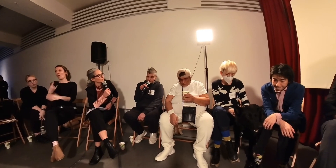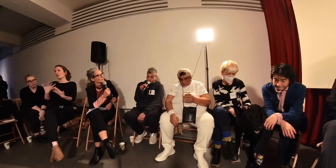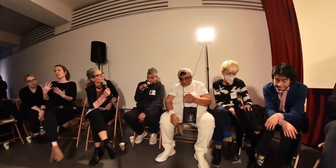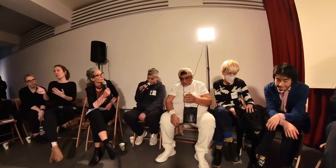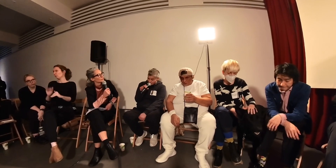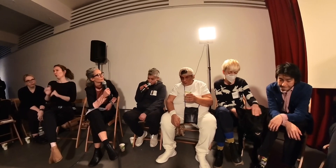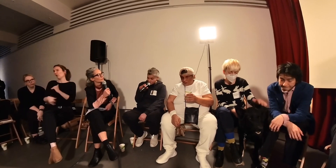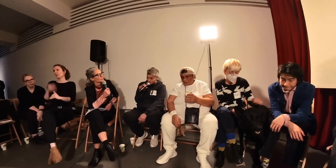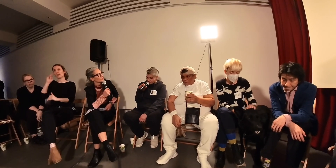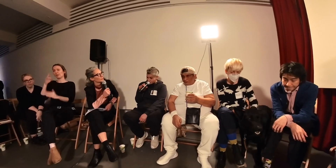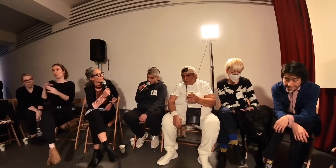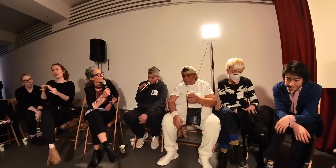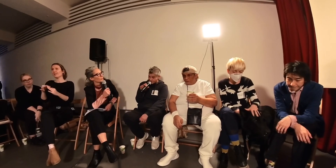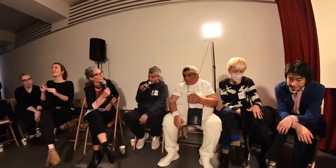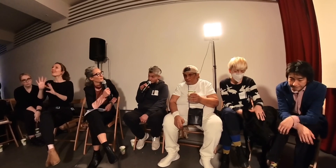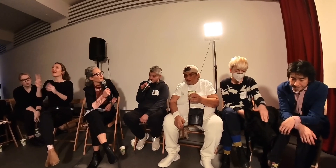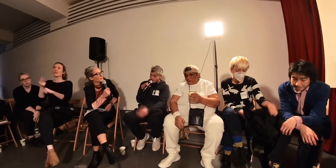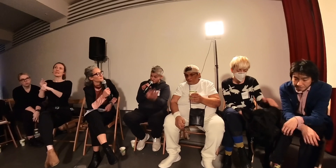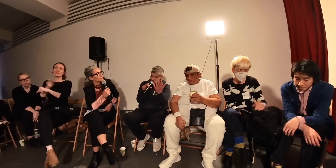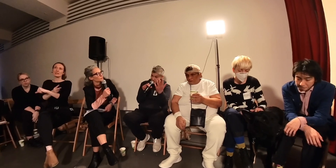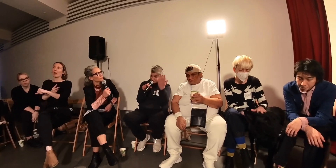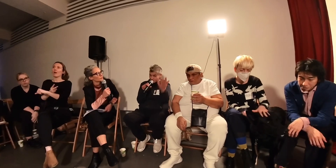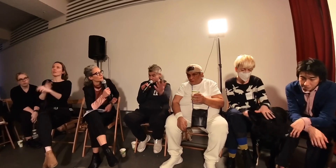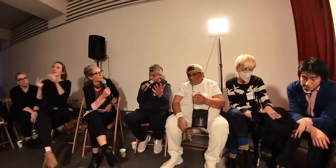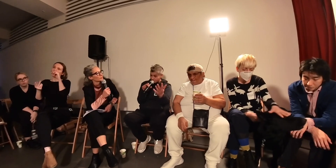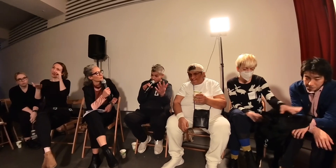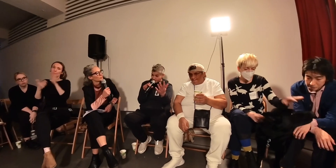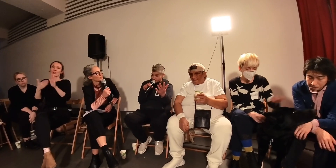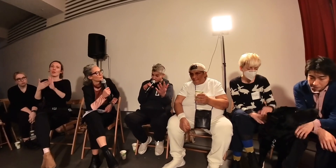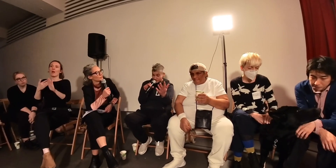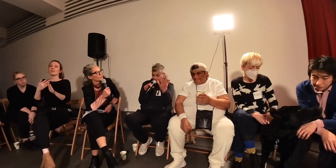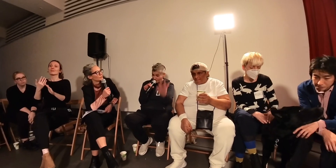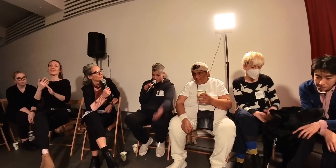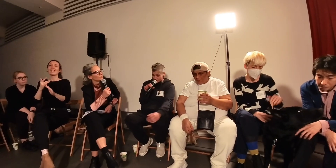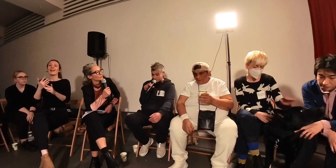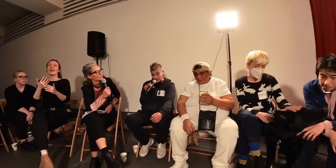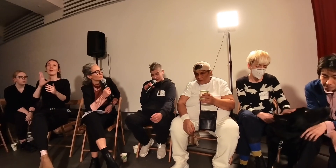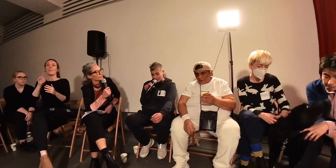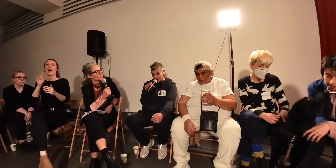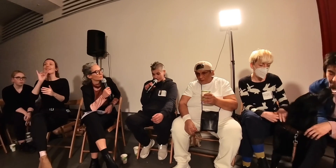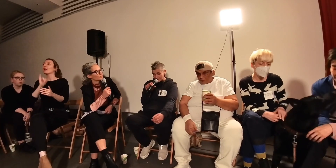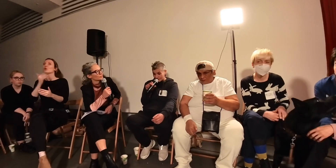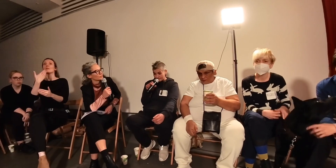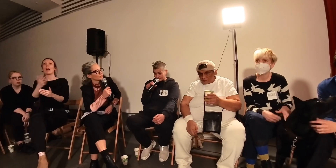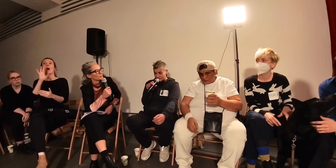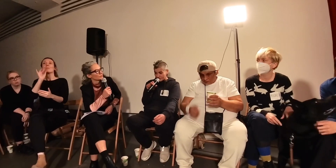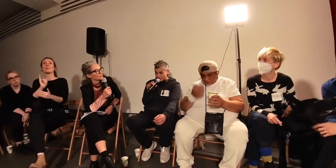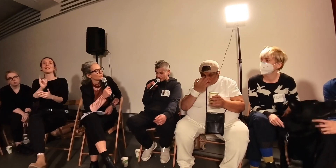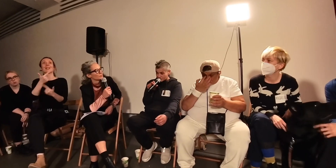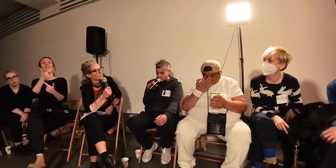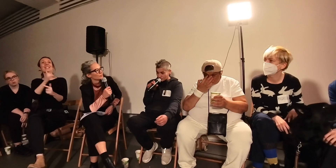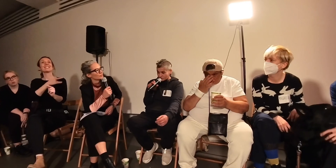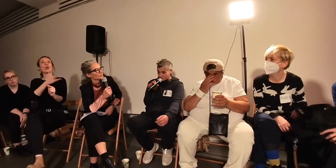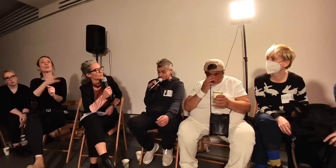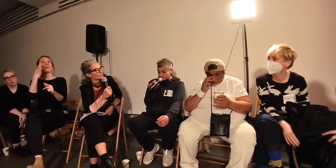tak je sice krásný, že tady ten stát dá 200 lidí, 10 lidem byt, to je krásný, ale ty